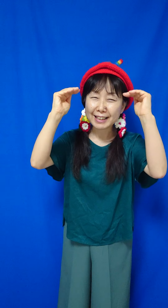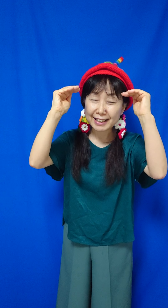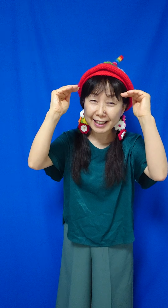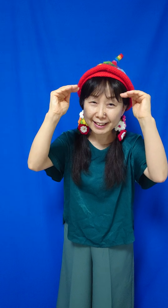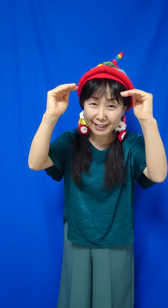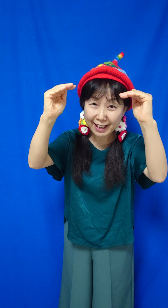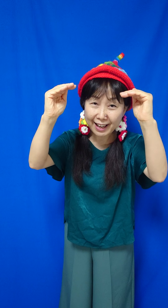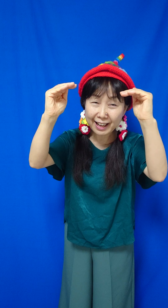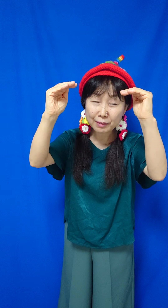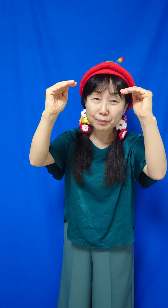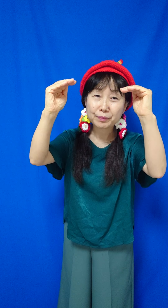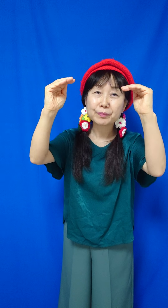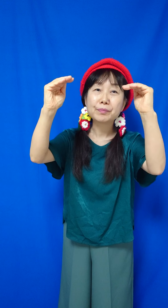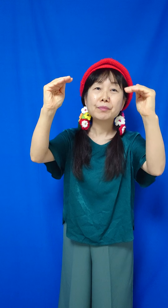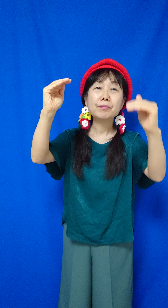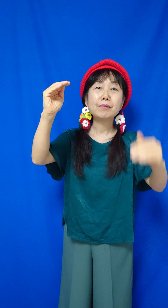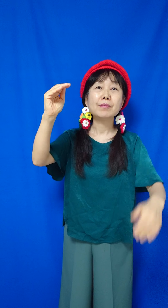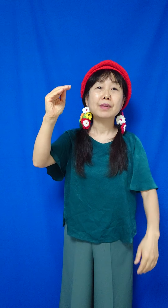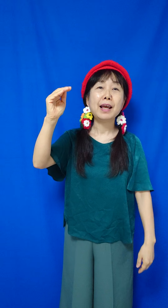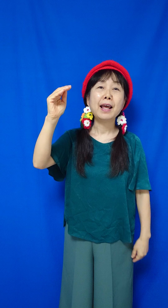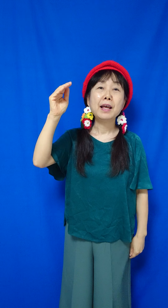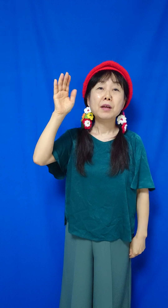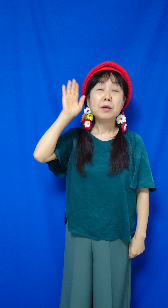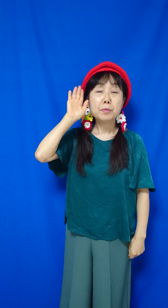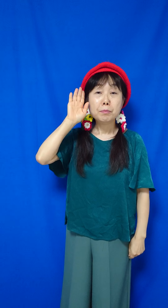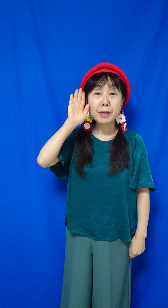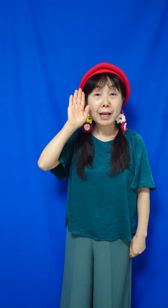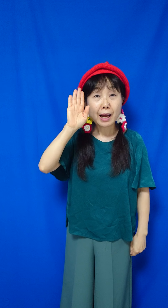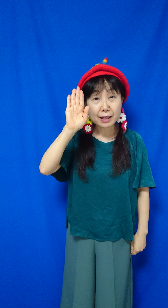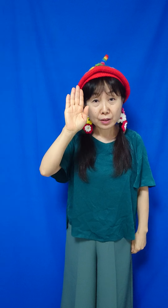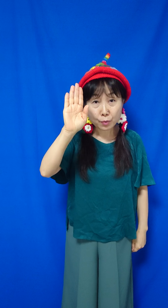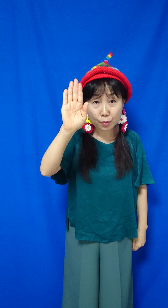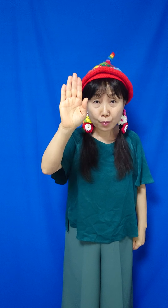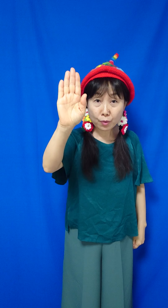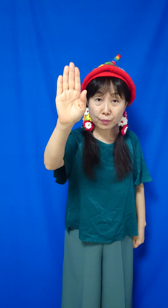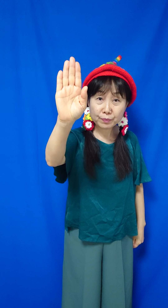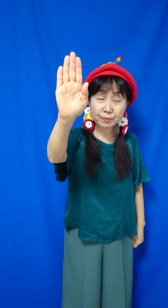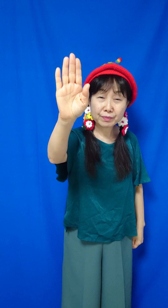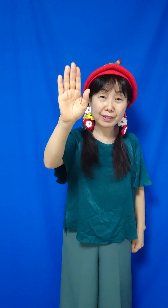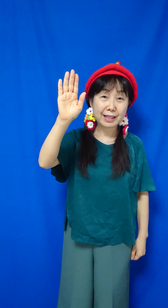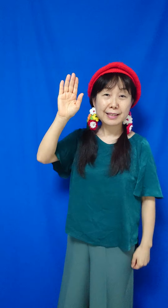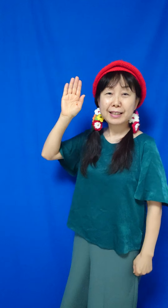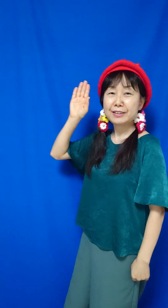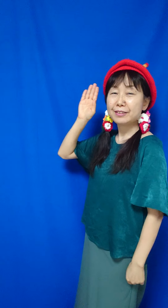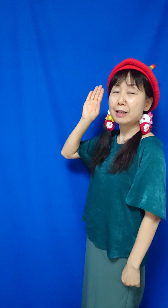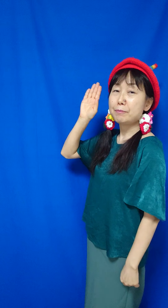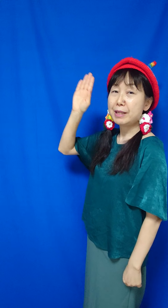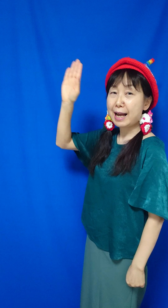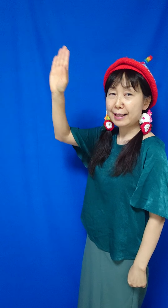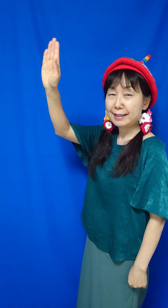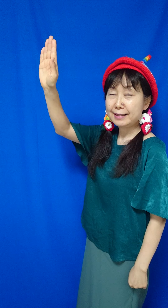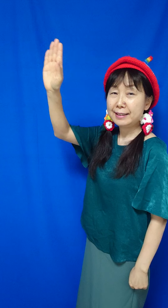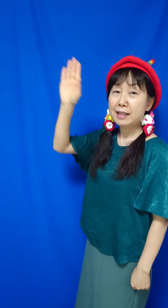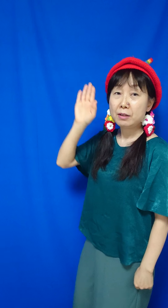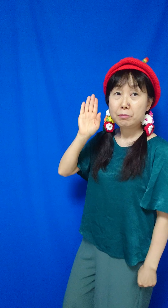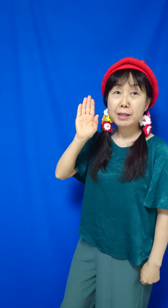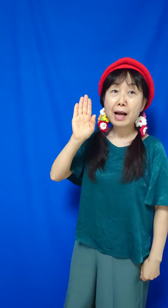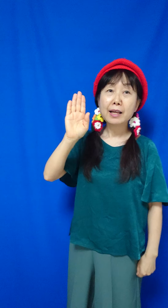になって、未来を、ね、さっき言った未来